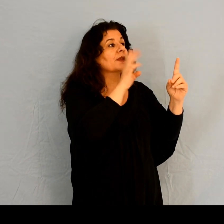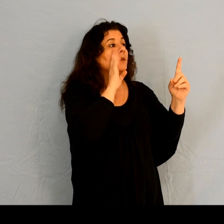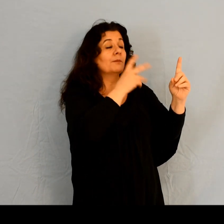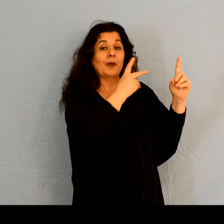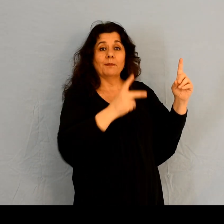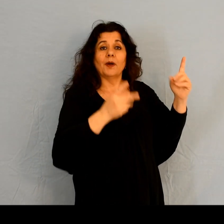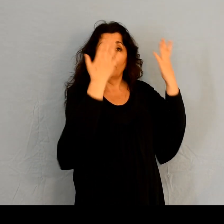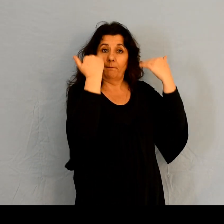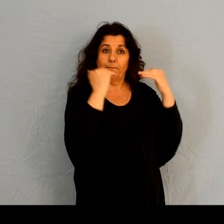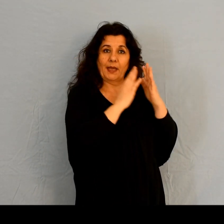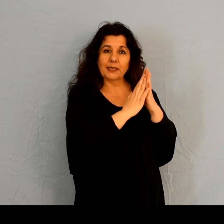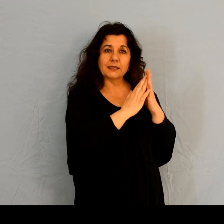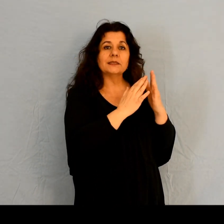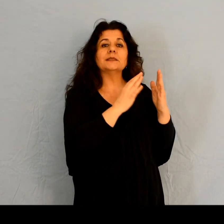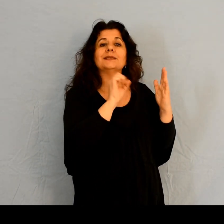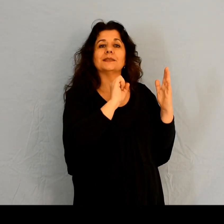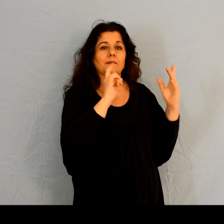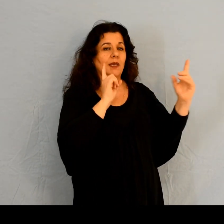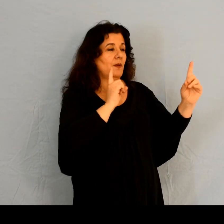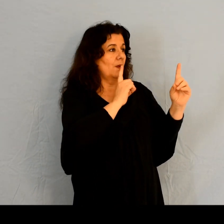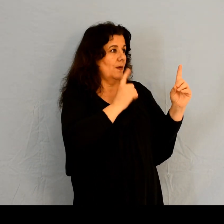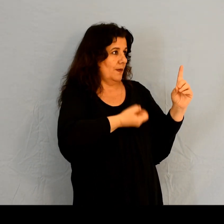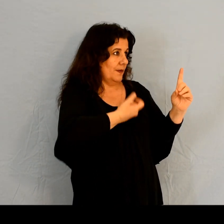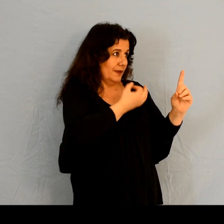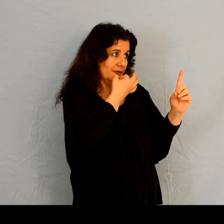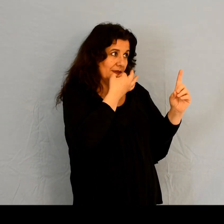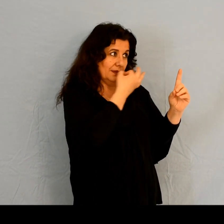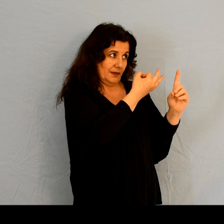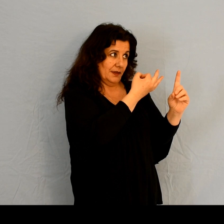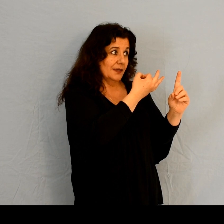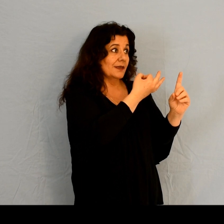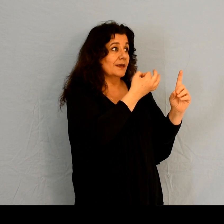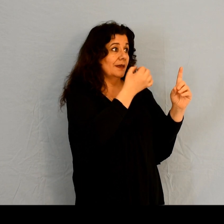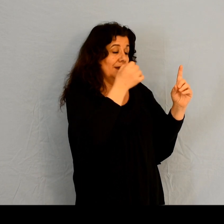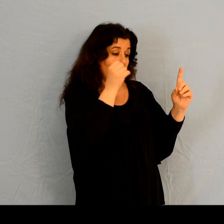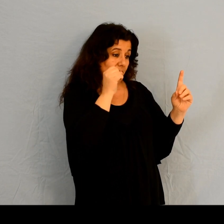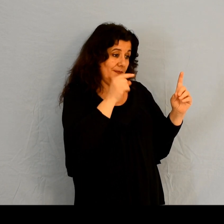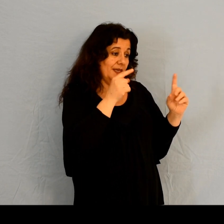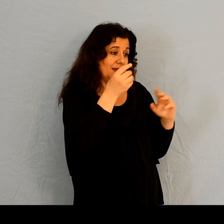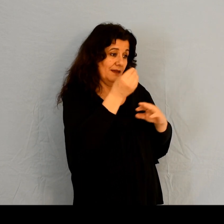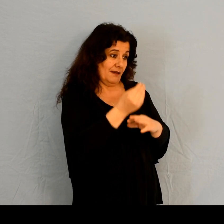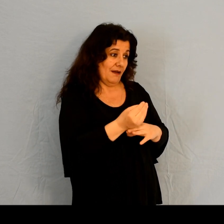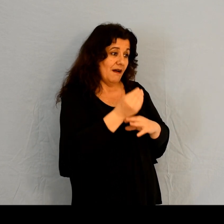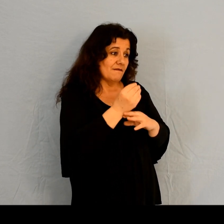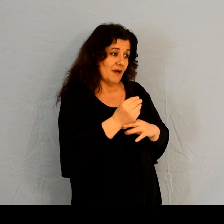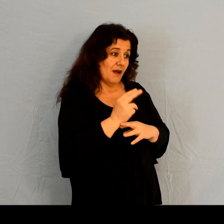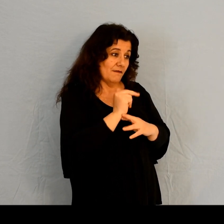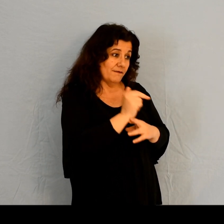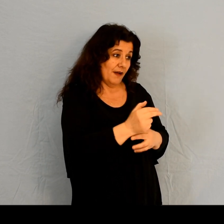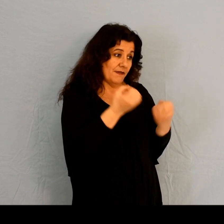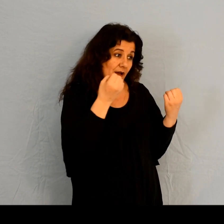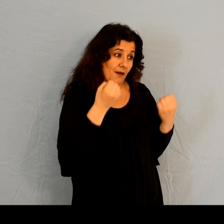« Voici que cet enfant provoquera la chute et le relèvement de beaucoup en